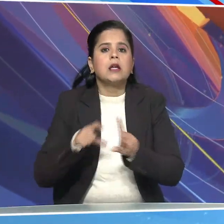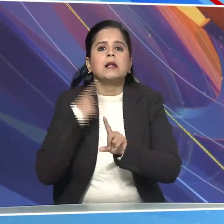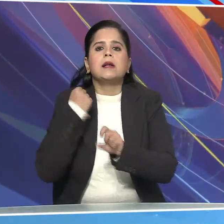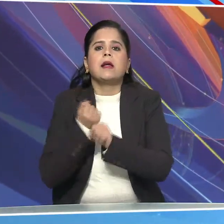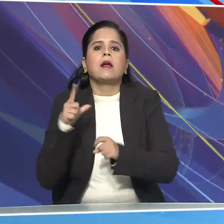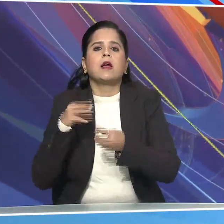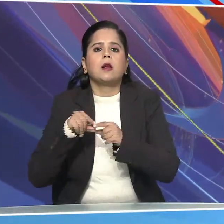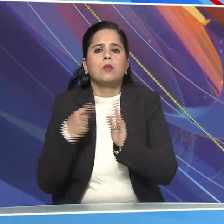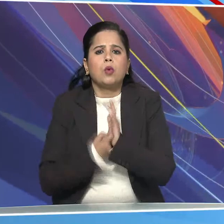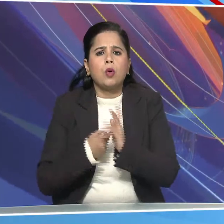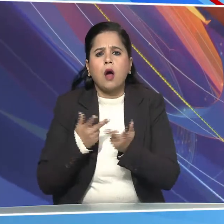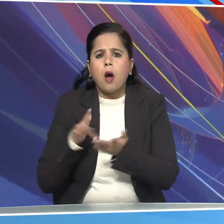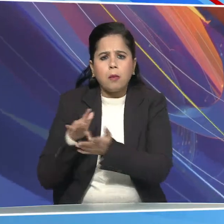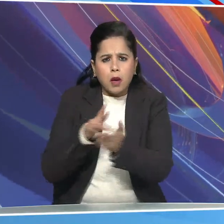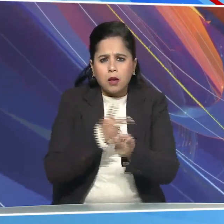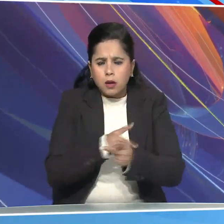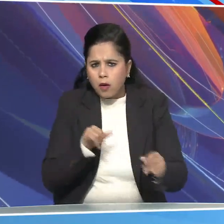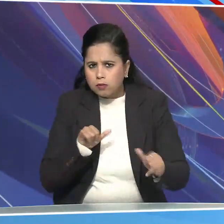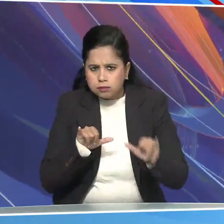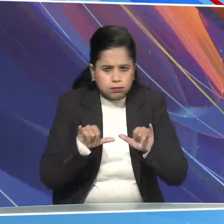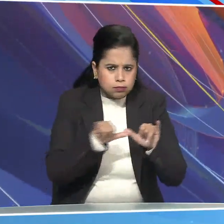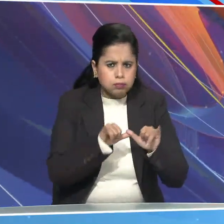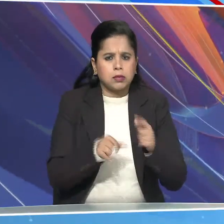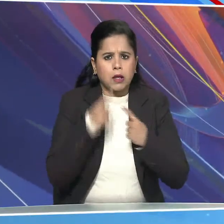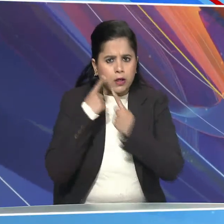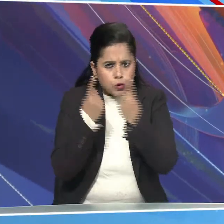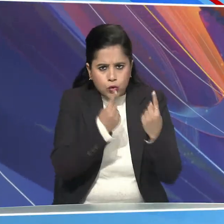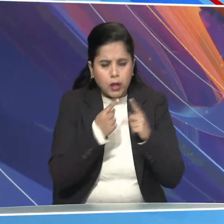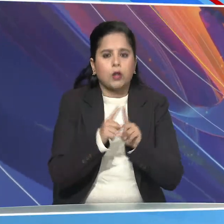कमान इकाइयों का दौरा करेंगे